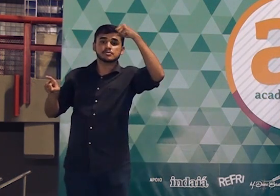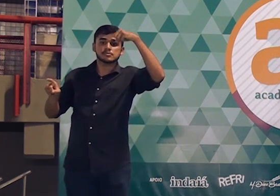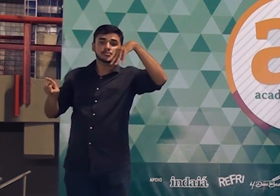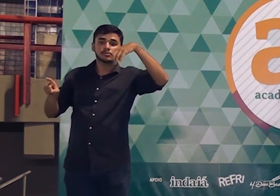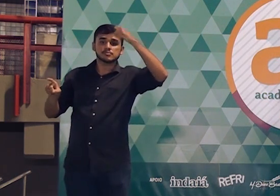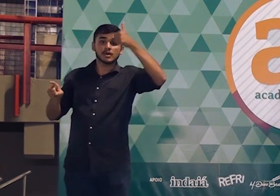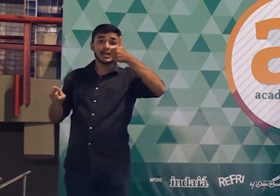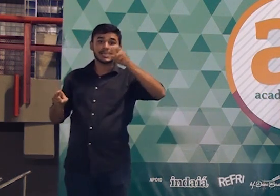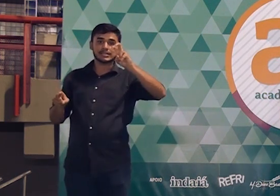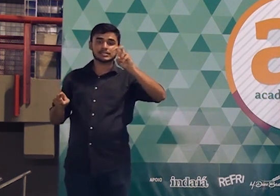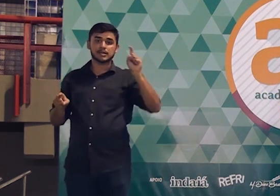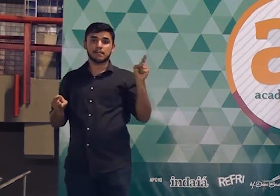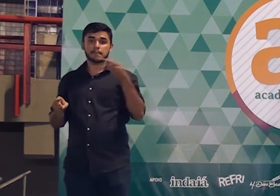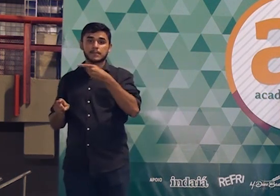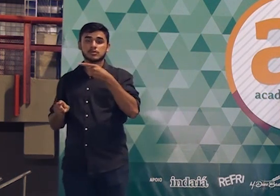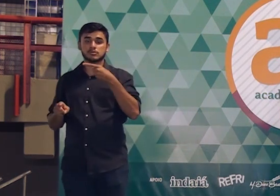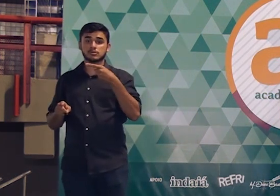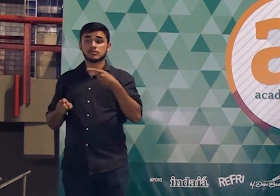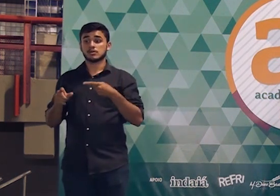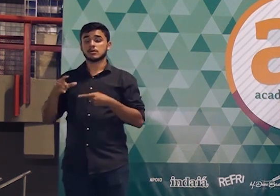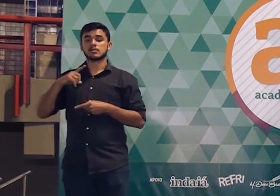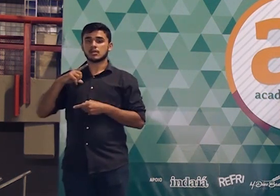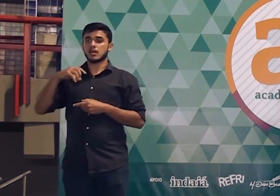Né? As de LED duram um pouco mais.